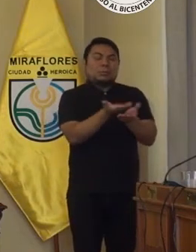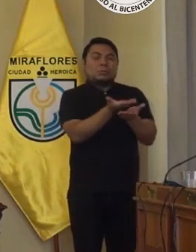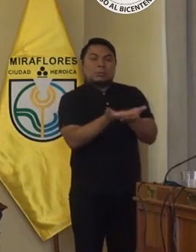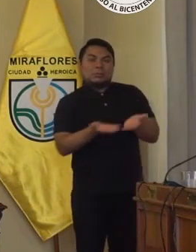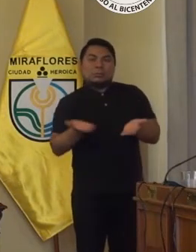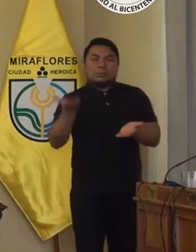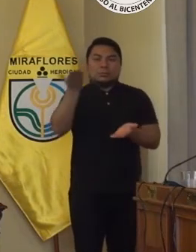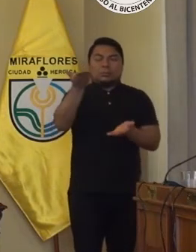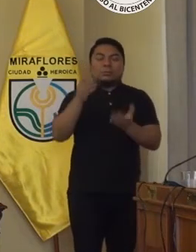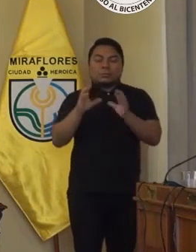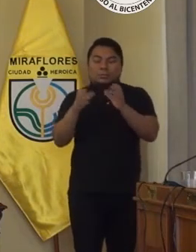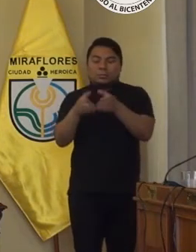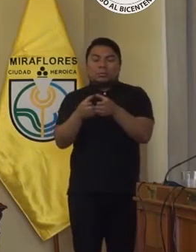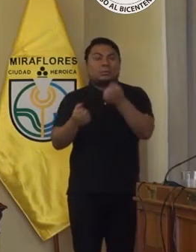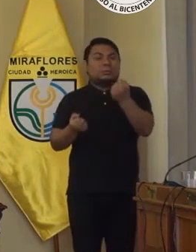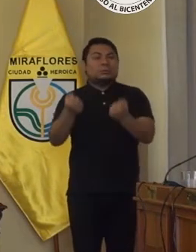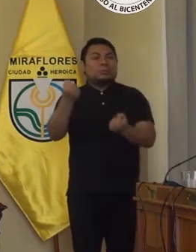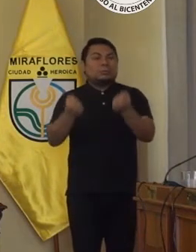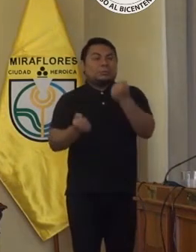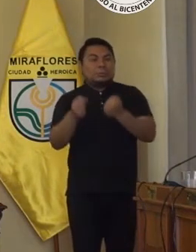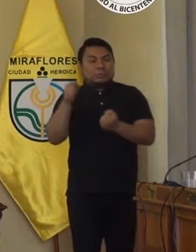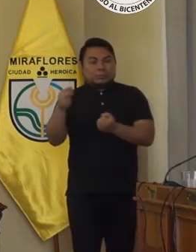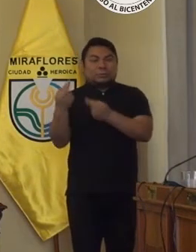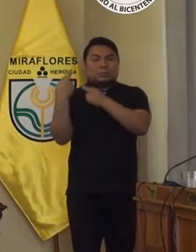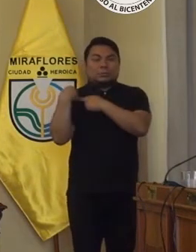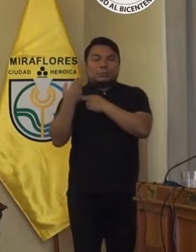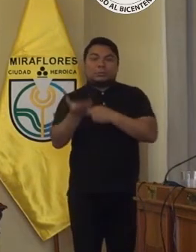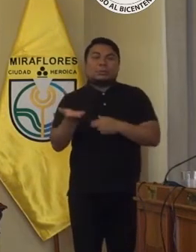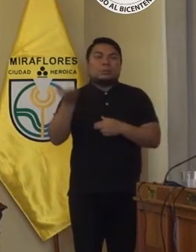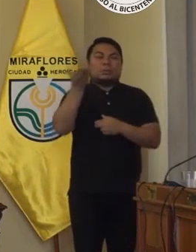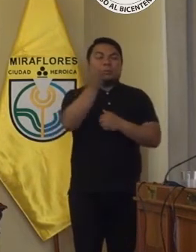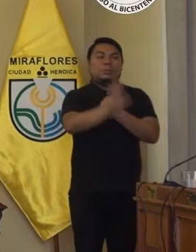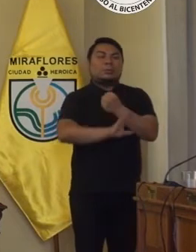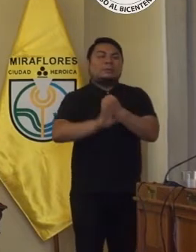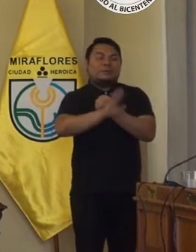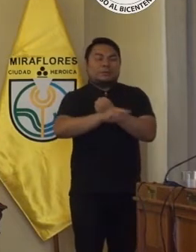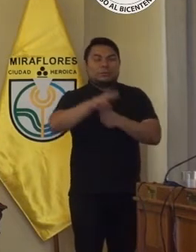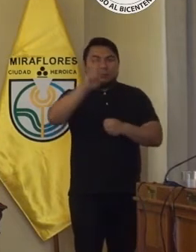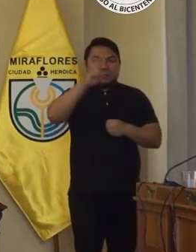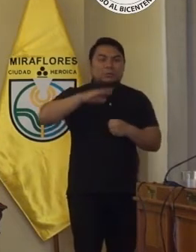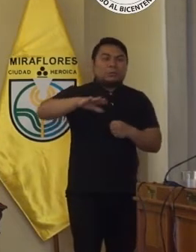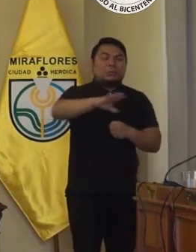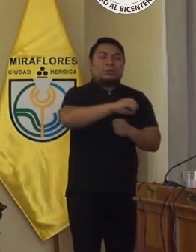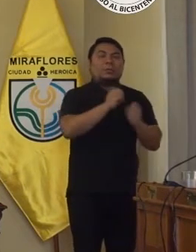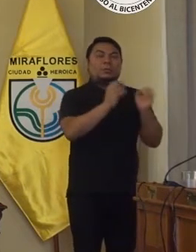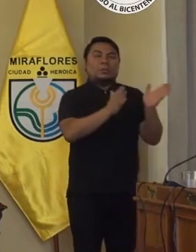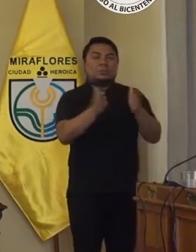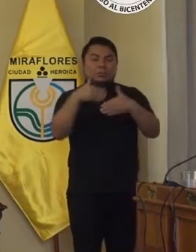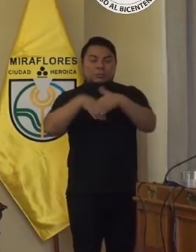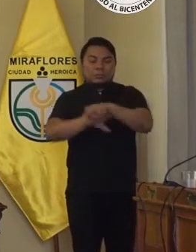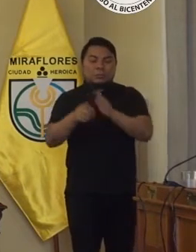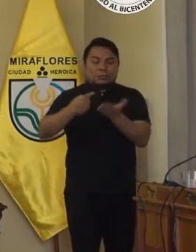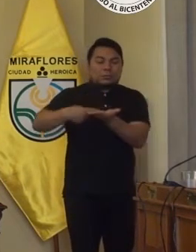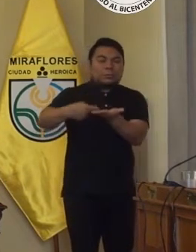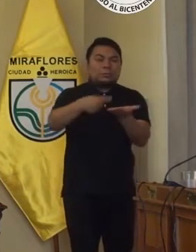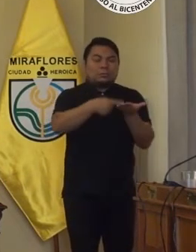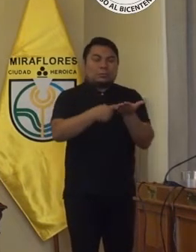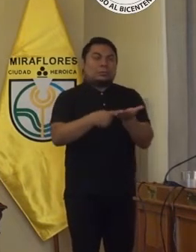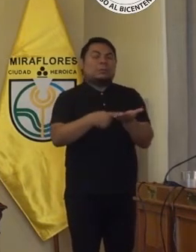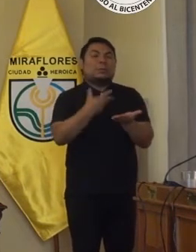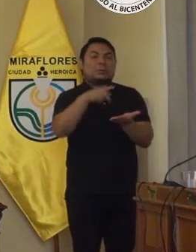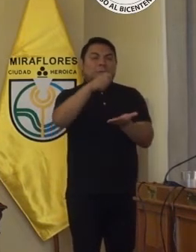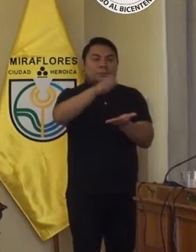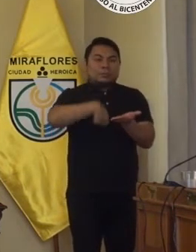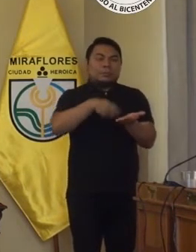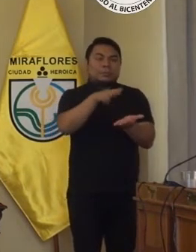de Transporte y Descentralización a la Comisión de Defensa Nacional y Orden Interno para su debate y dictamen